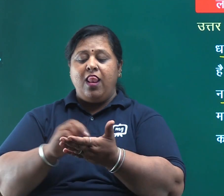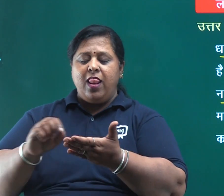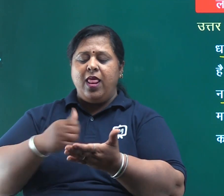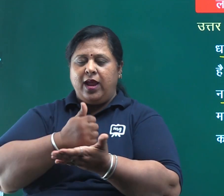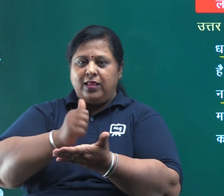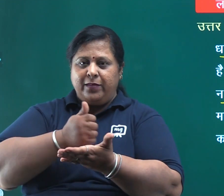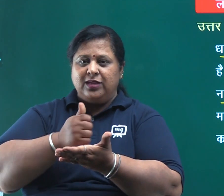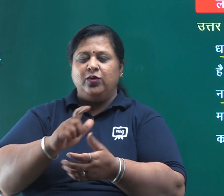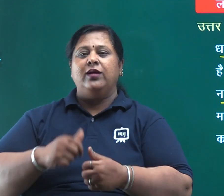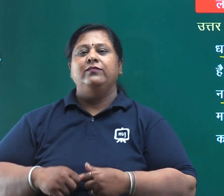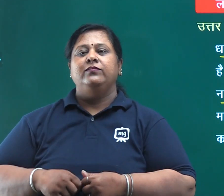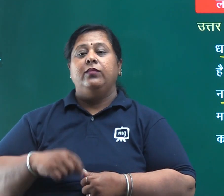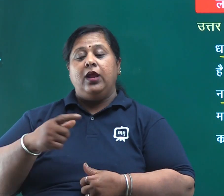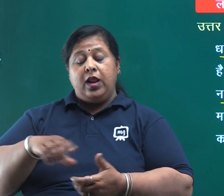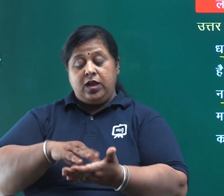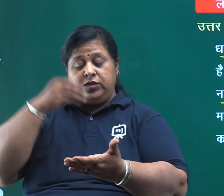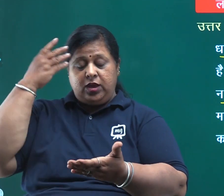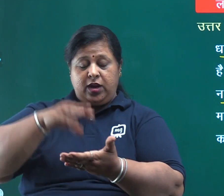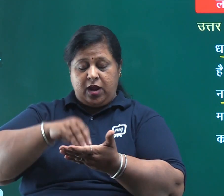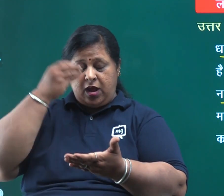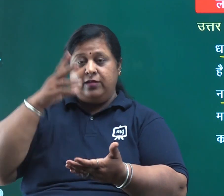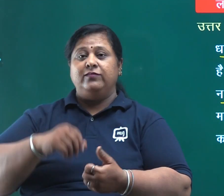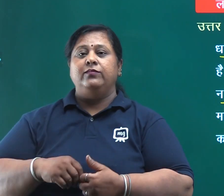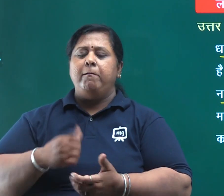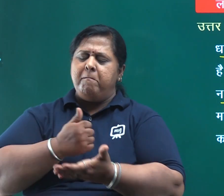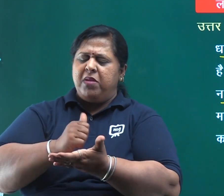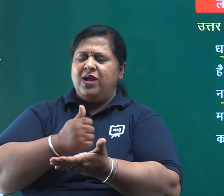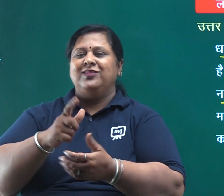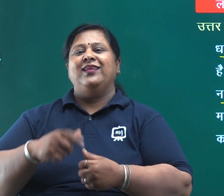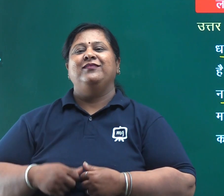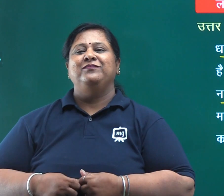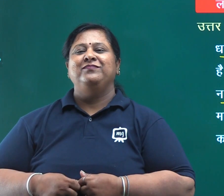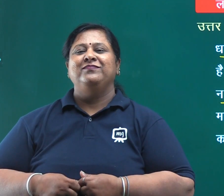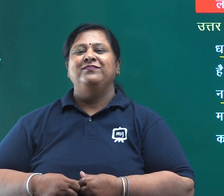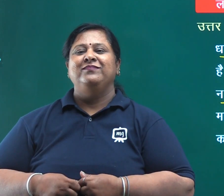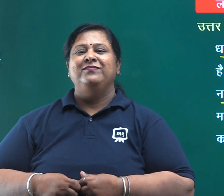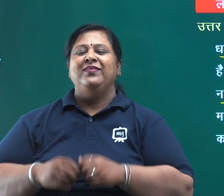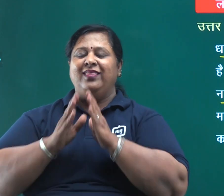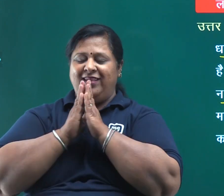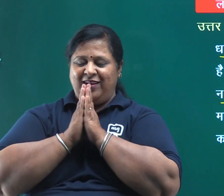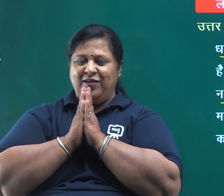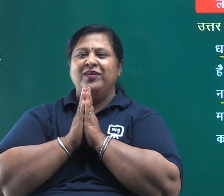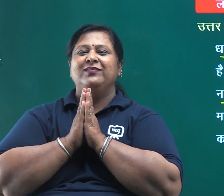अभ्यास द्वारा इन्हें सीखने का प्रयास करें। धन्यवाद।